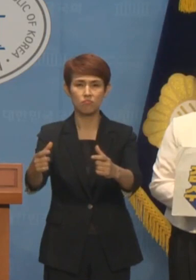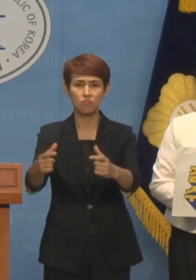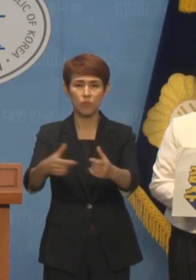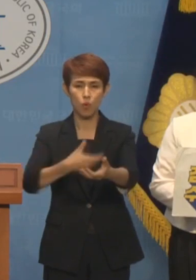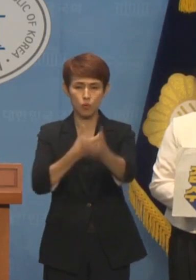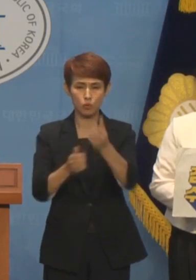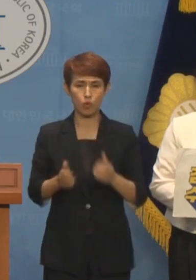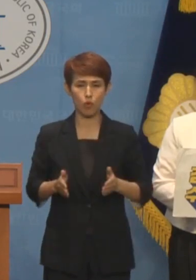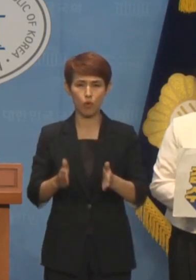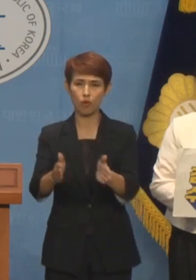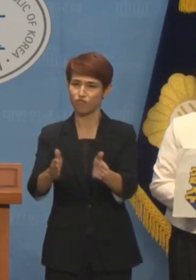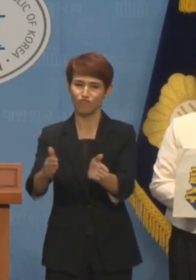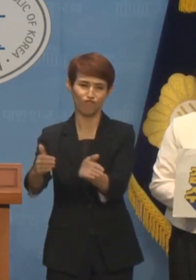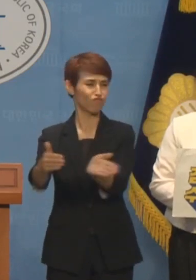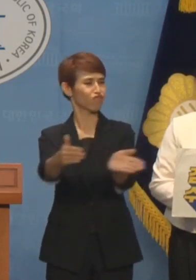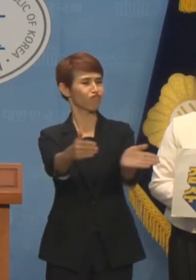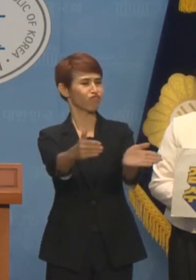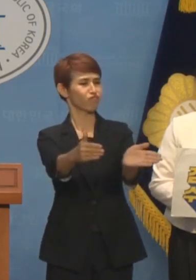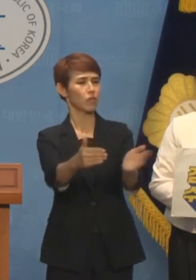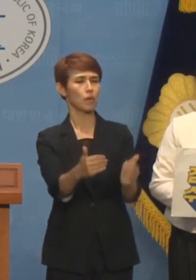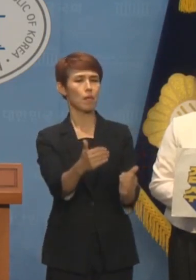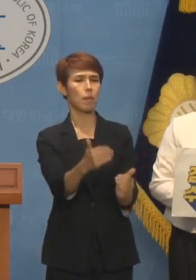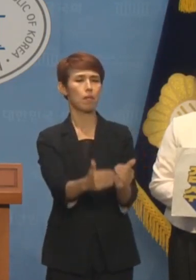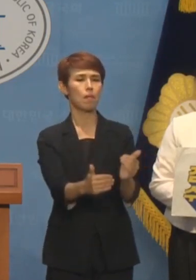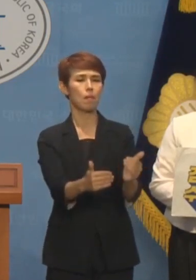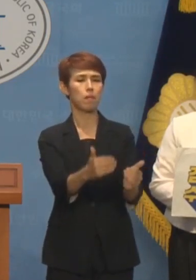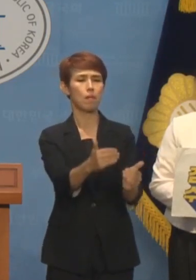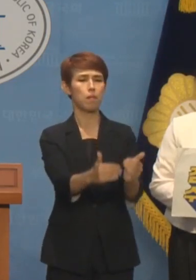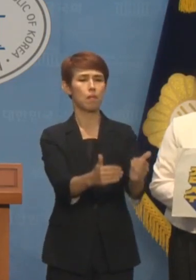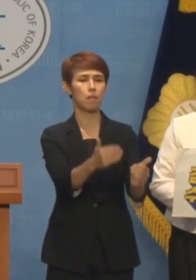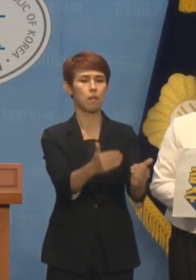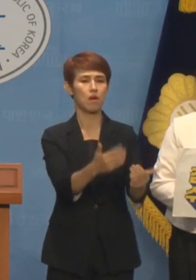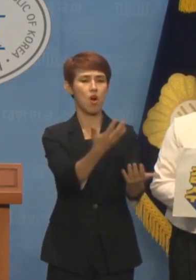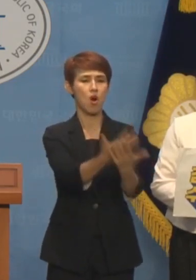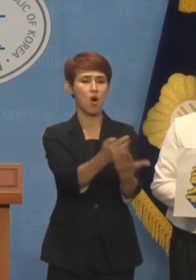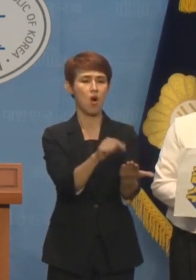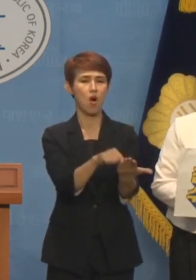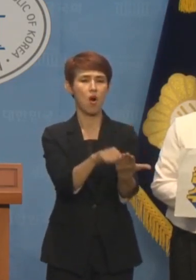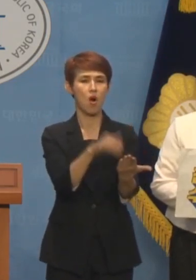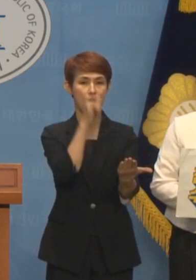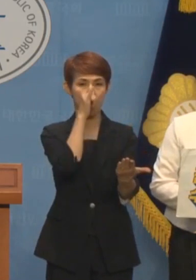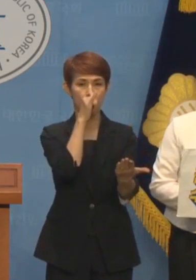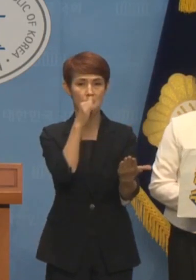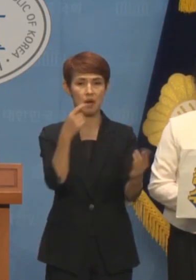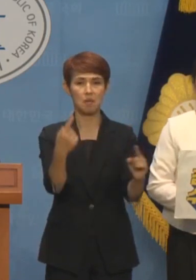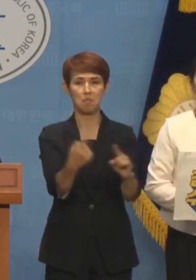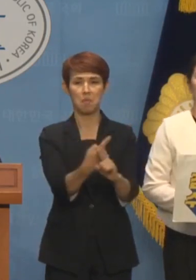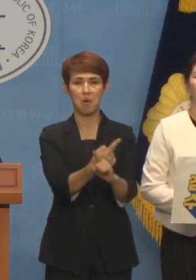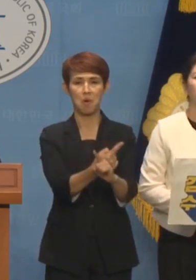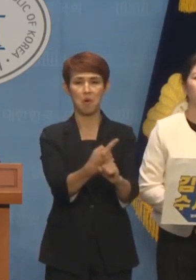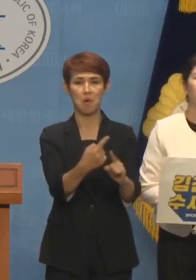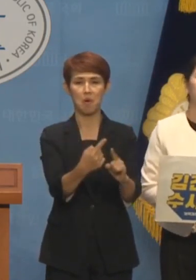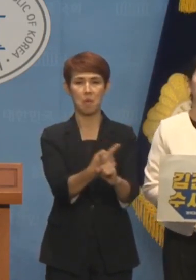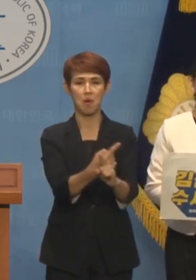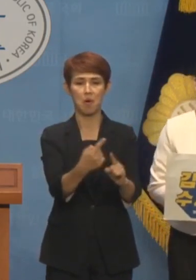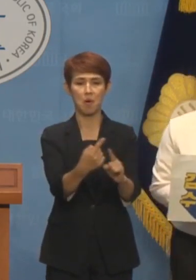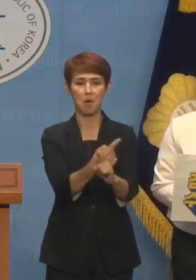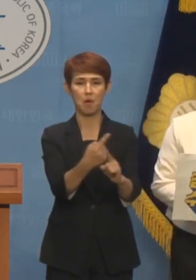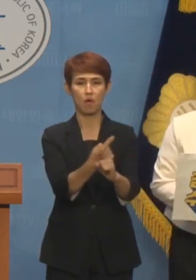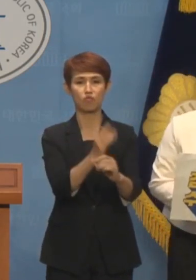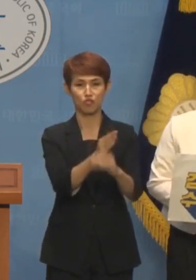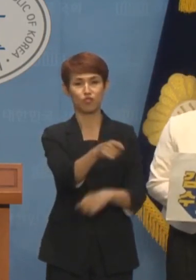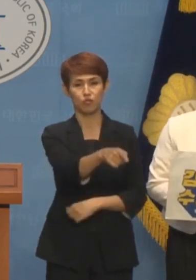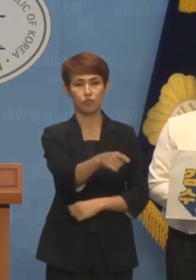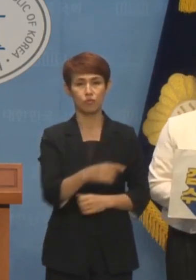노선을 계속해서 스리슬쩍 문건에 올려놓고 변경을 꾀하려는 시도가 계속되고